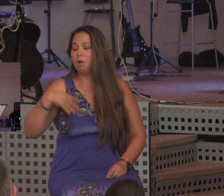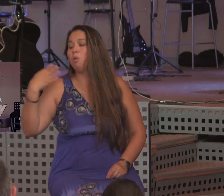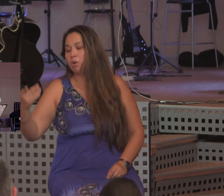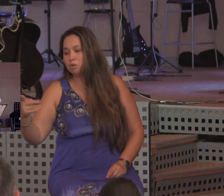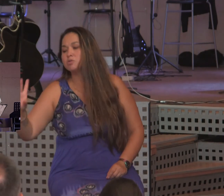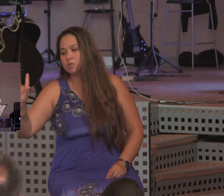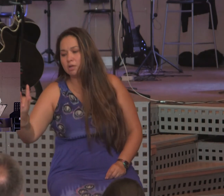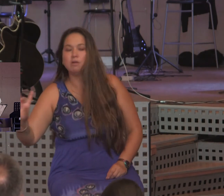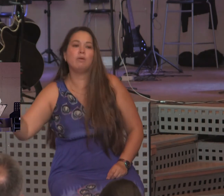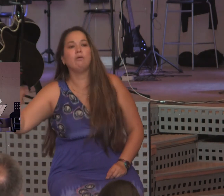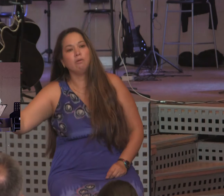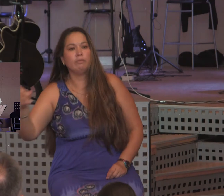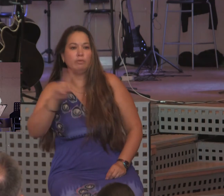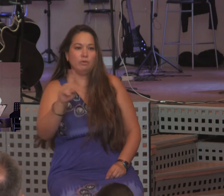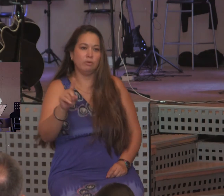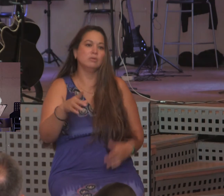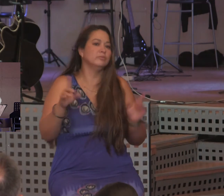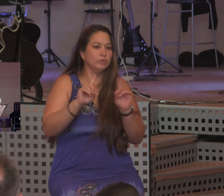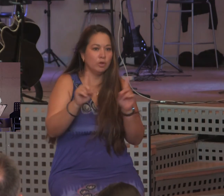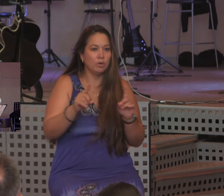Y a veces a tentarle.